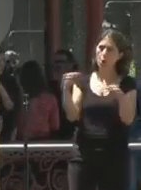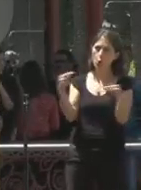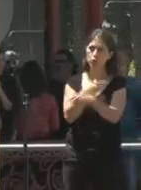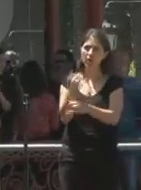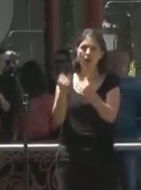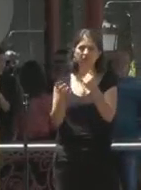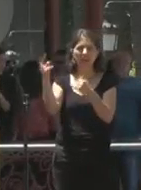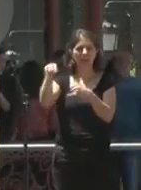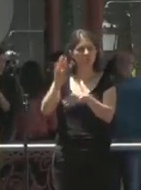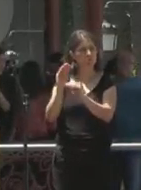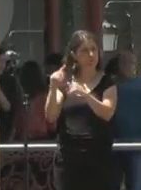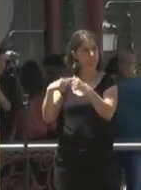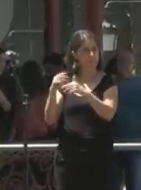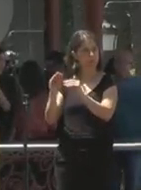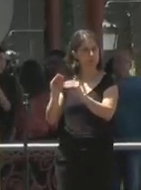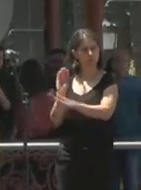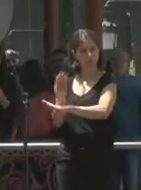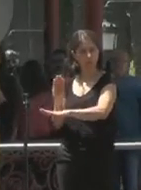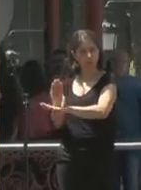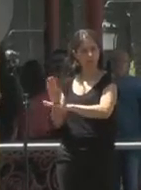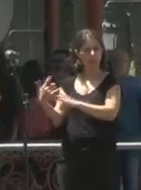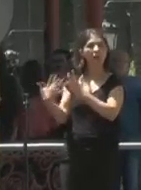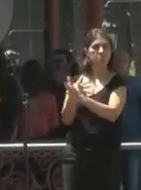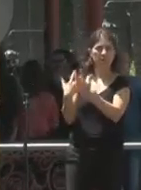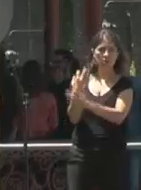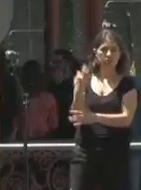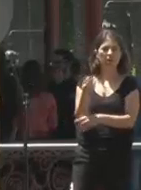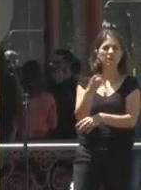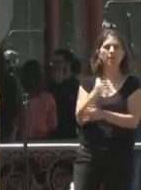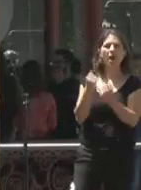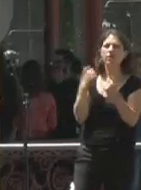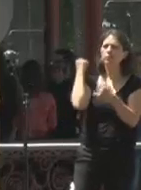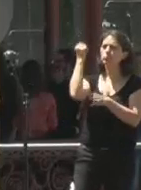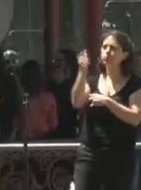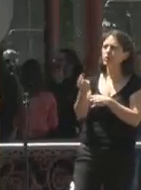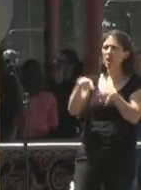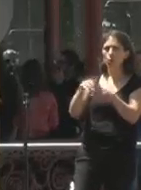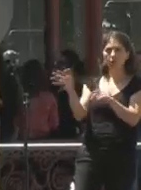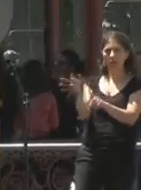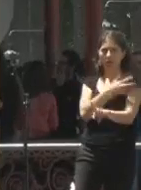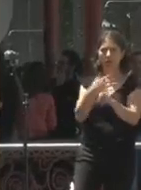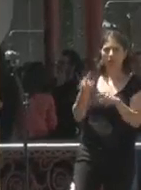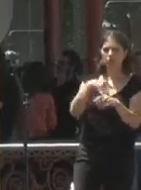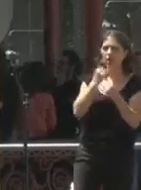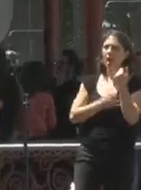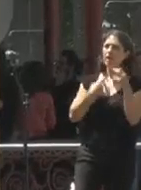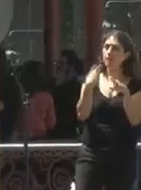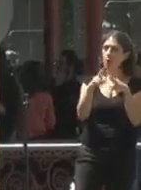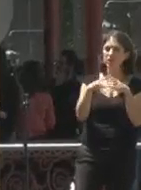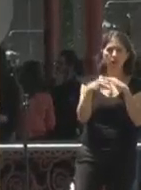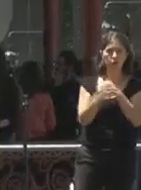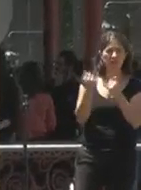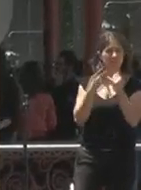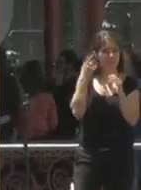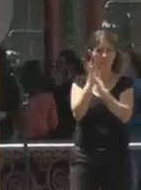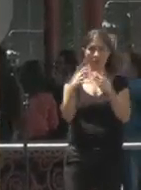lo que garantizaban para sus propios familiares. Van a tener que explicarnos por qué después de tanto tiempo de maltrato, cuando ya sabían que las políticas de los recortes